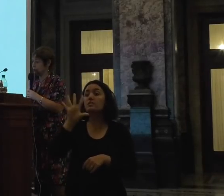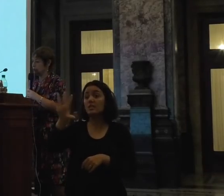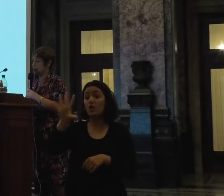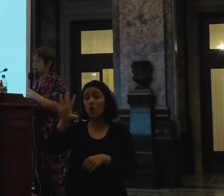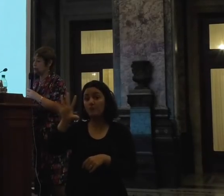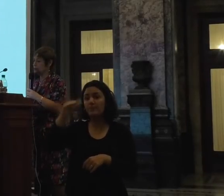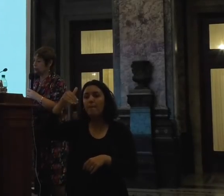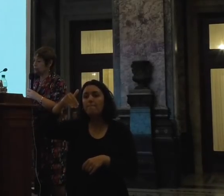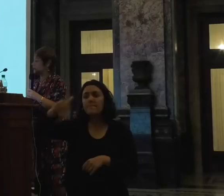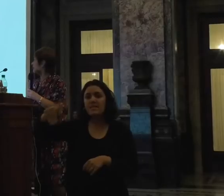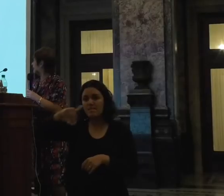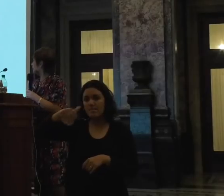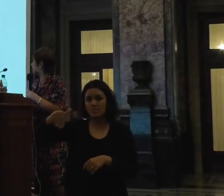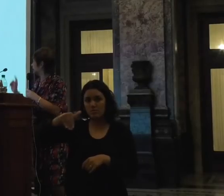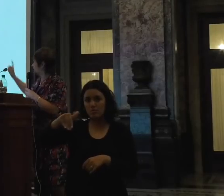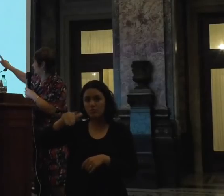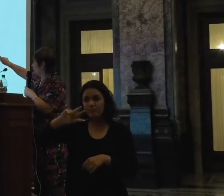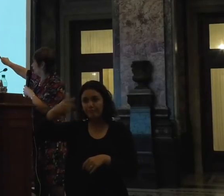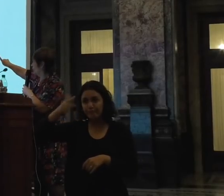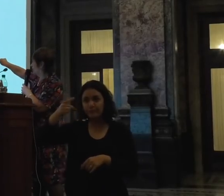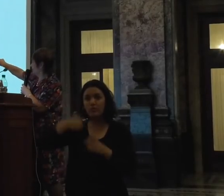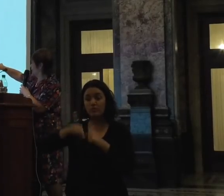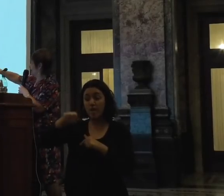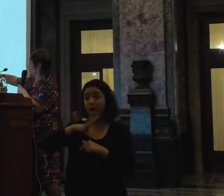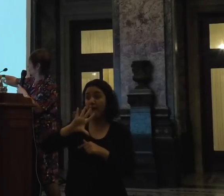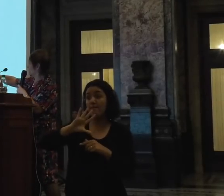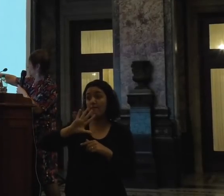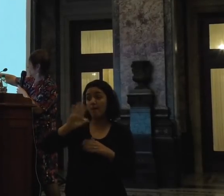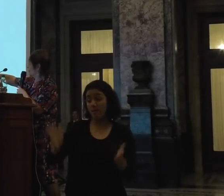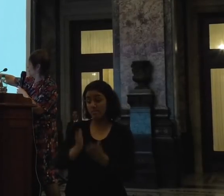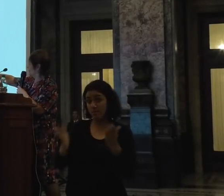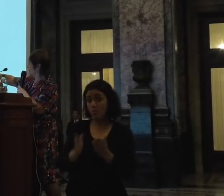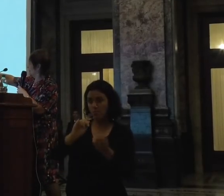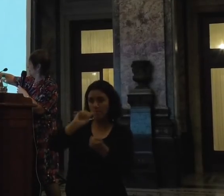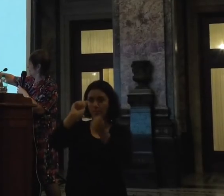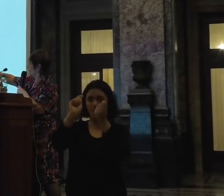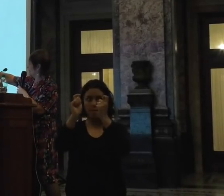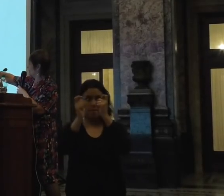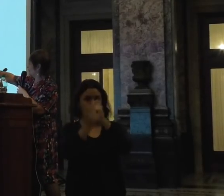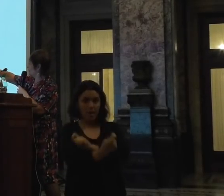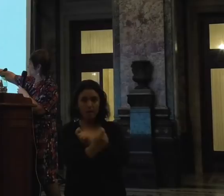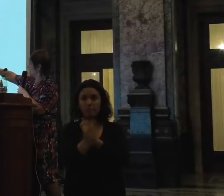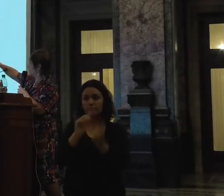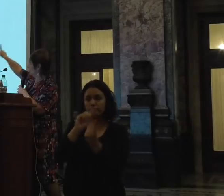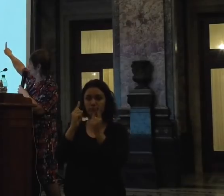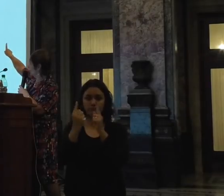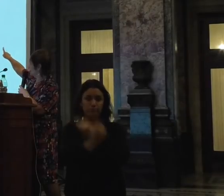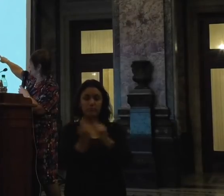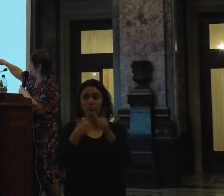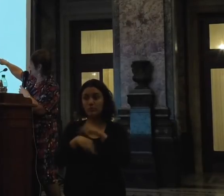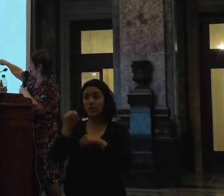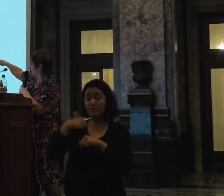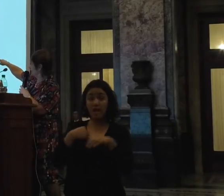cúbicos. Puedo, por ejemplo, tener un estímulo como este que rota y en el momento que está en el campo visual izquierdo